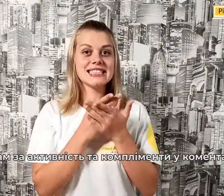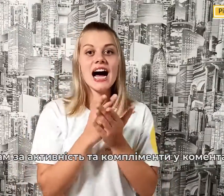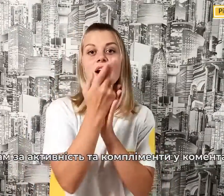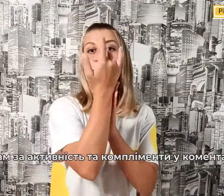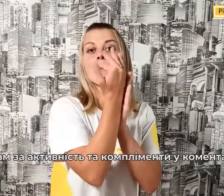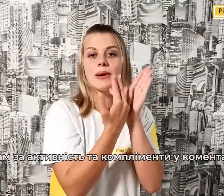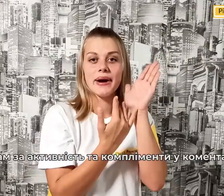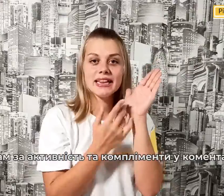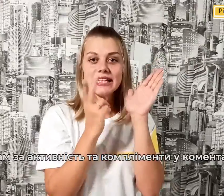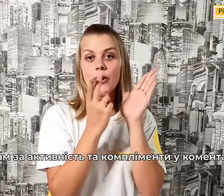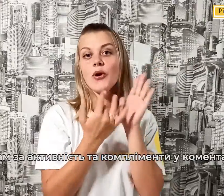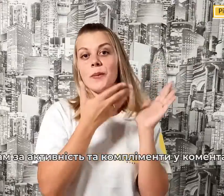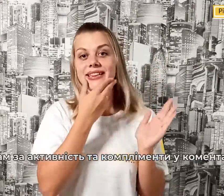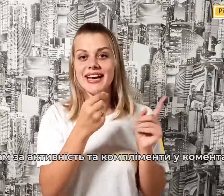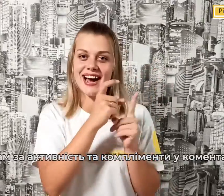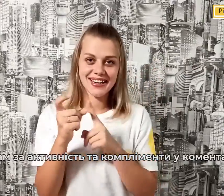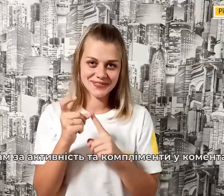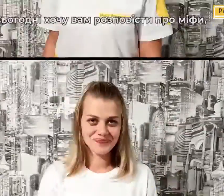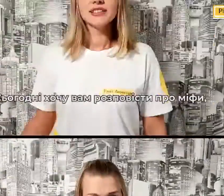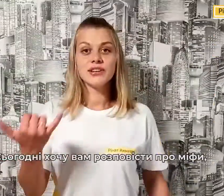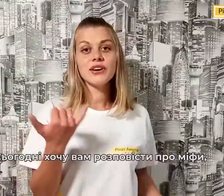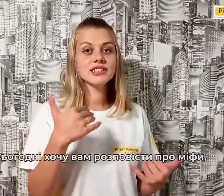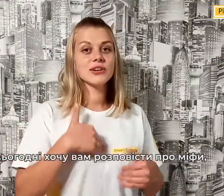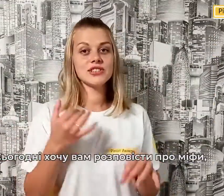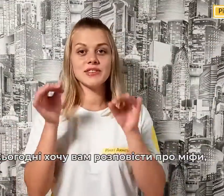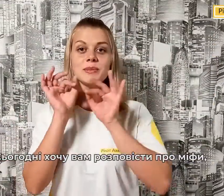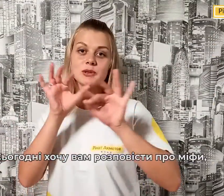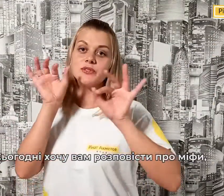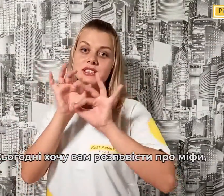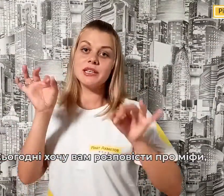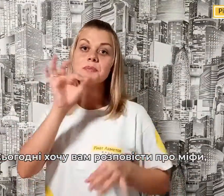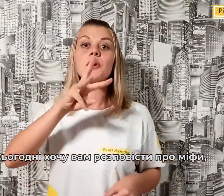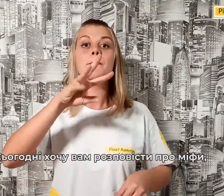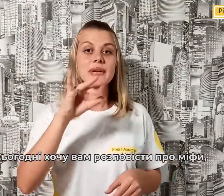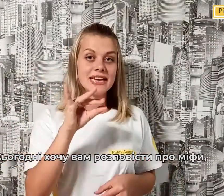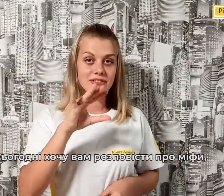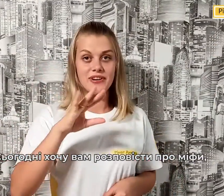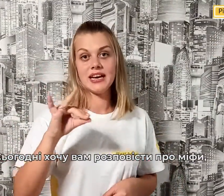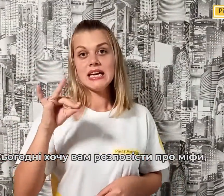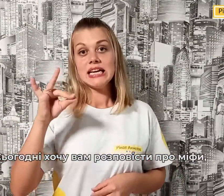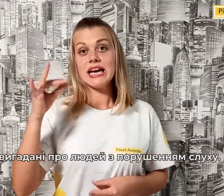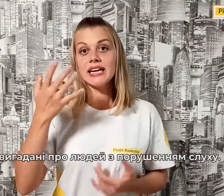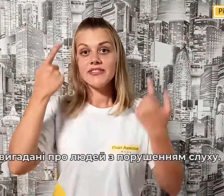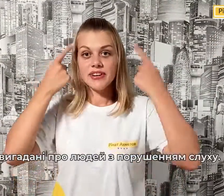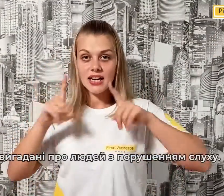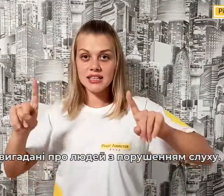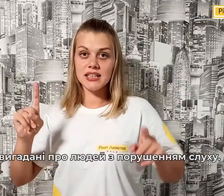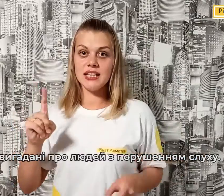та компліменти у коментарях. Сьогодні хочу вам розповісти про міфи, які вигадані